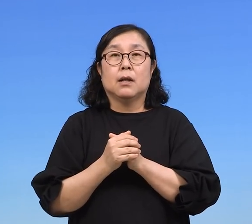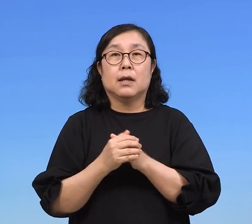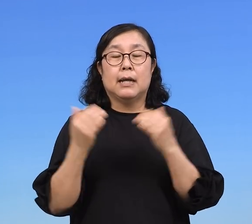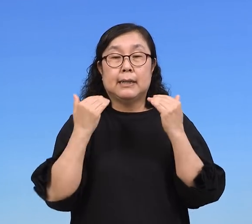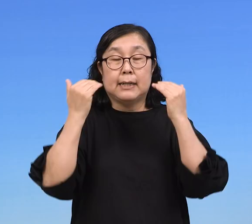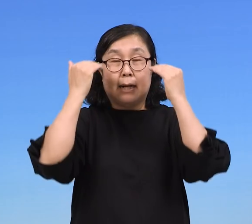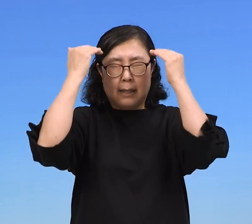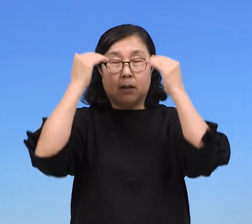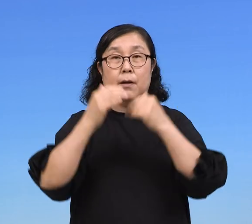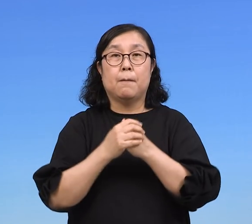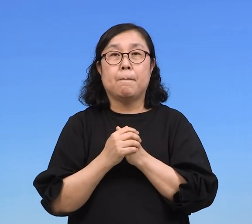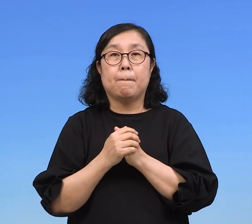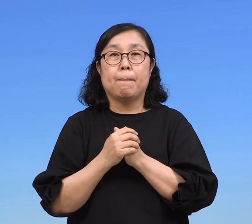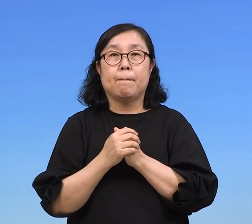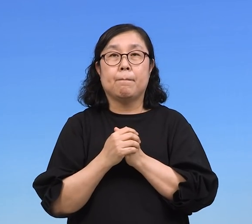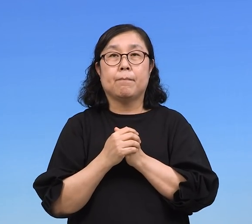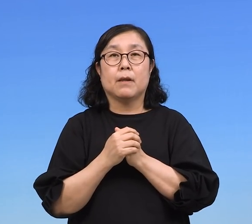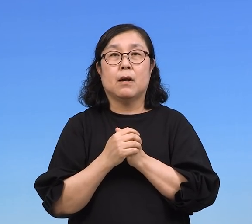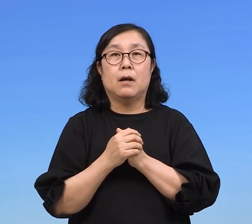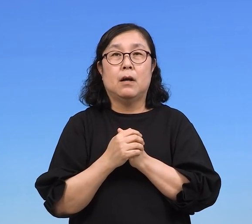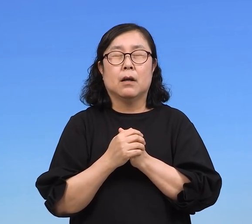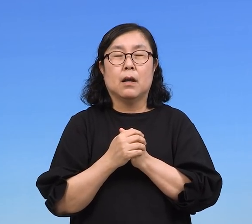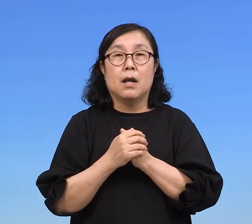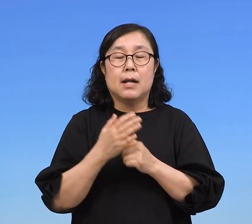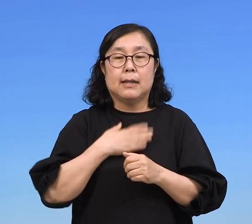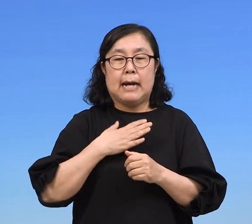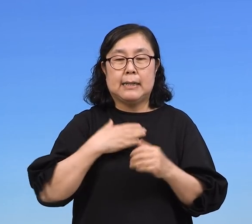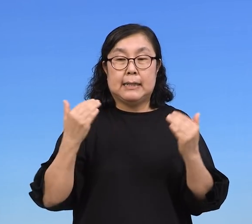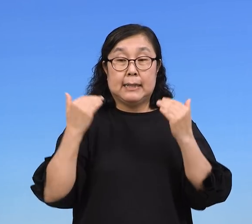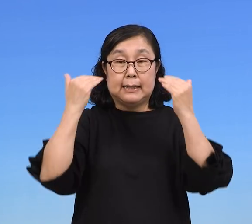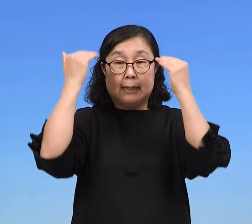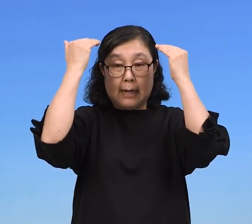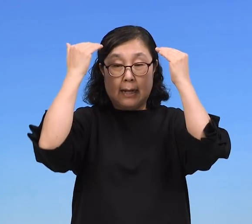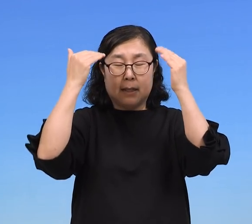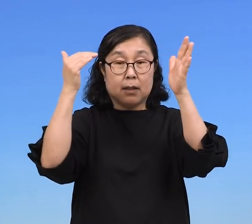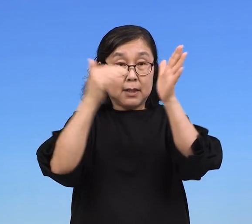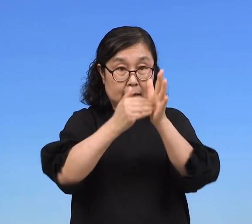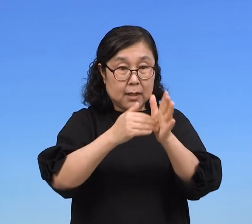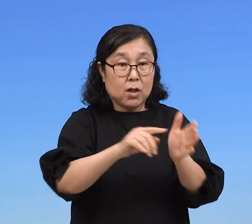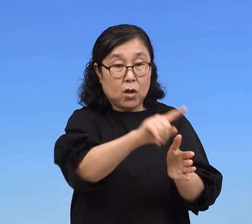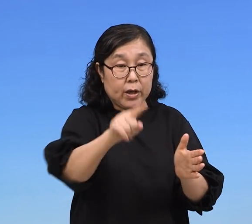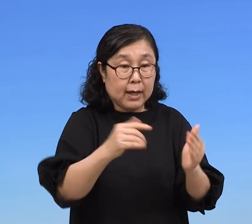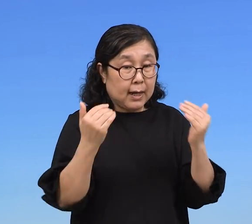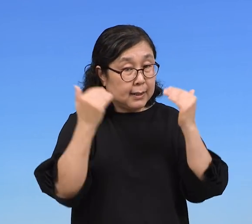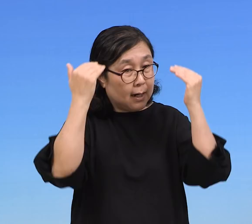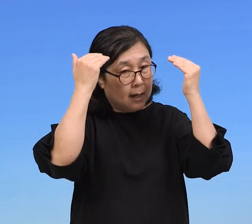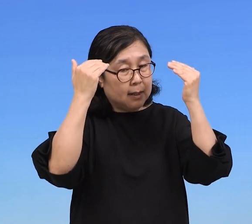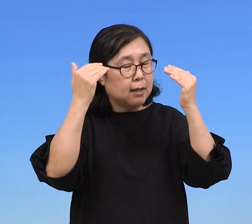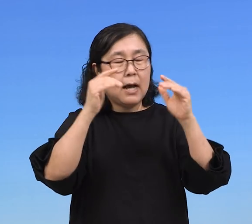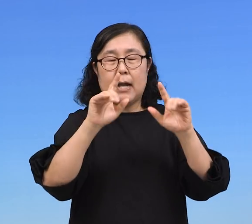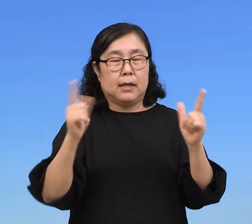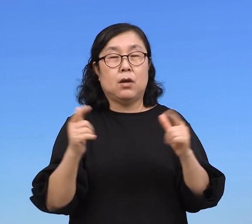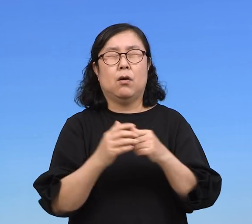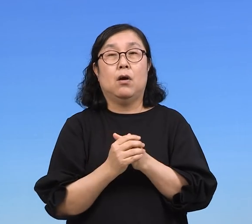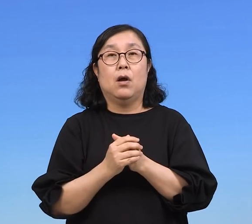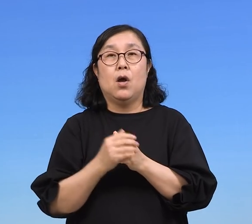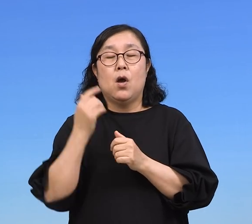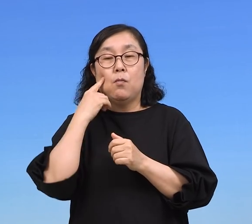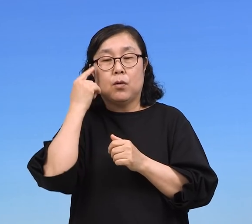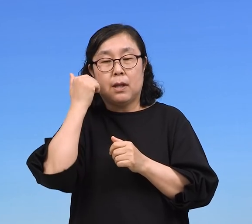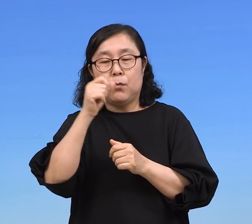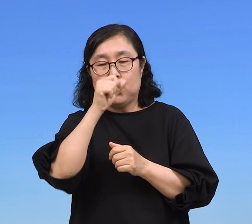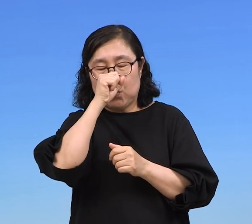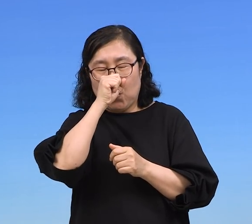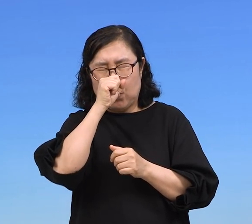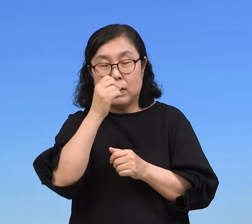다 자랐고 이제 당신들이 이제 자라야 된다고, 이런 교회보다 더 좋은 교회가 어떤 교회입니까?